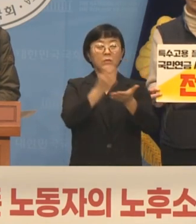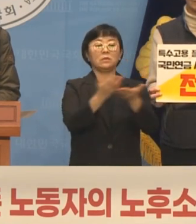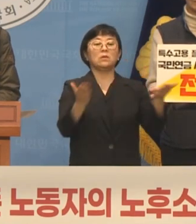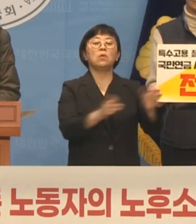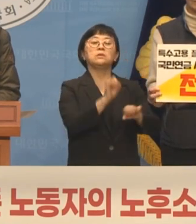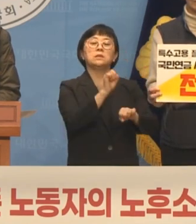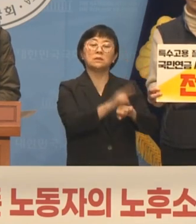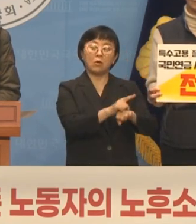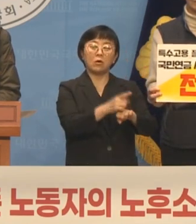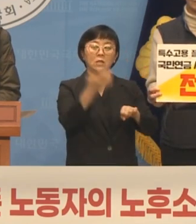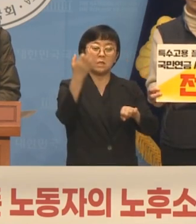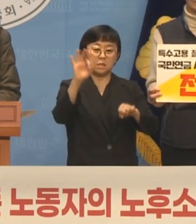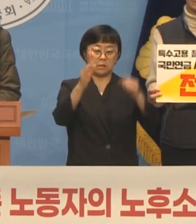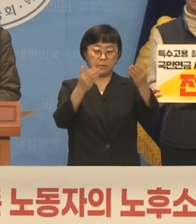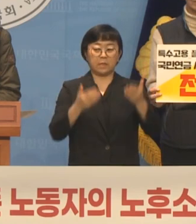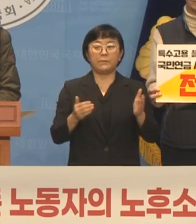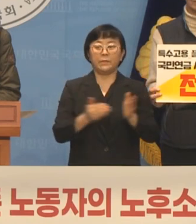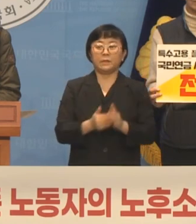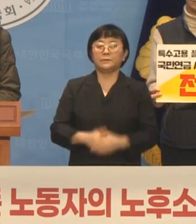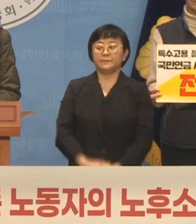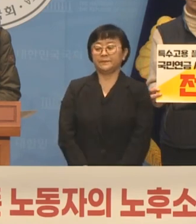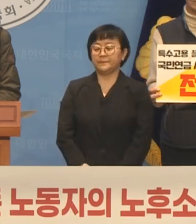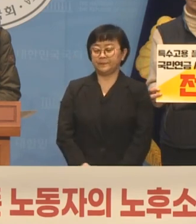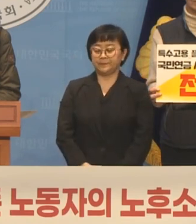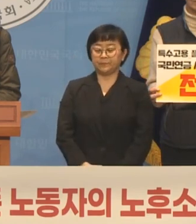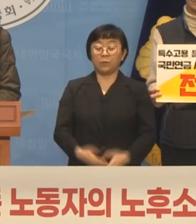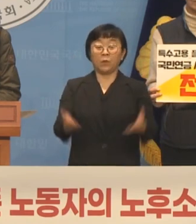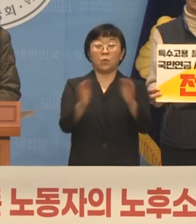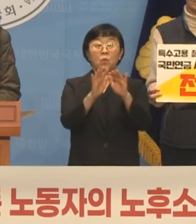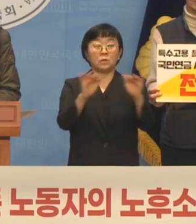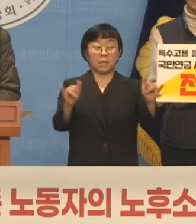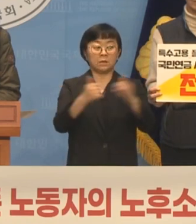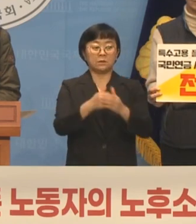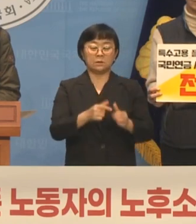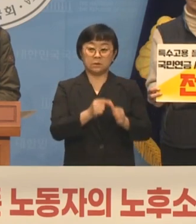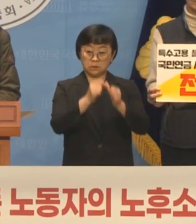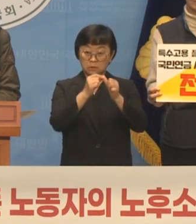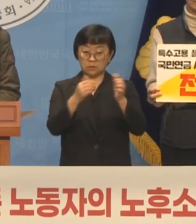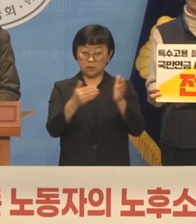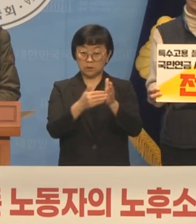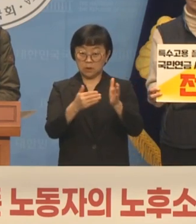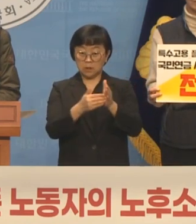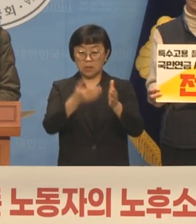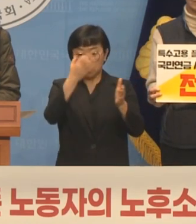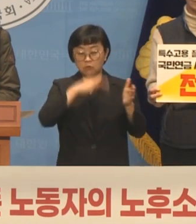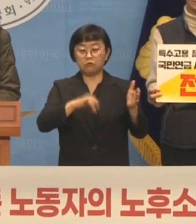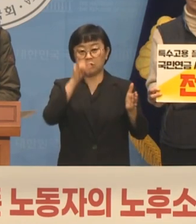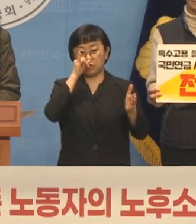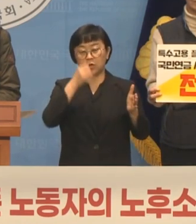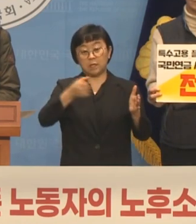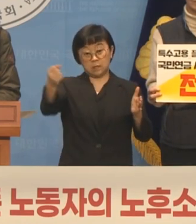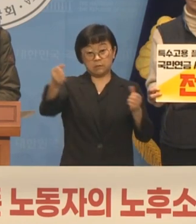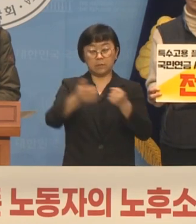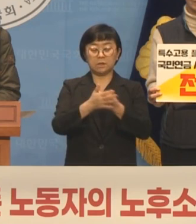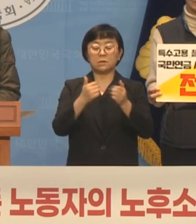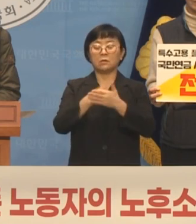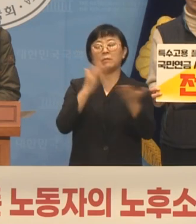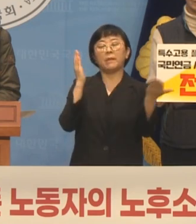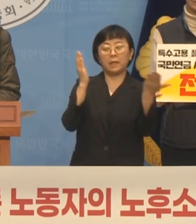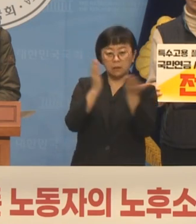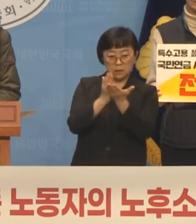근로자성을 인정받기도 했습니다. 노동자를 채용해서 이윤을 얻고 있으니 그에